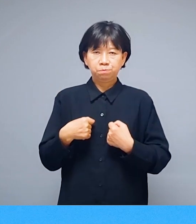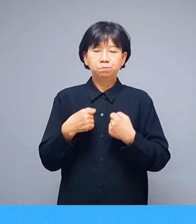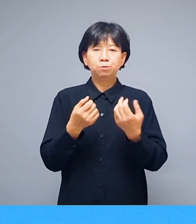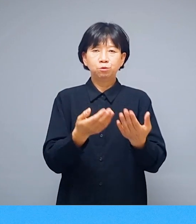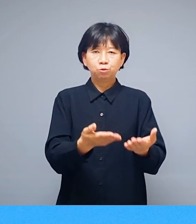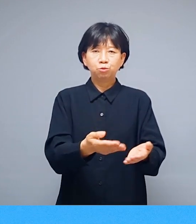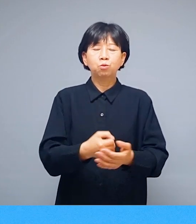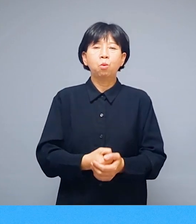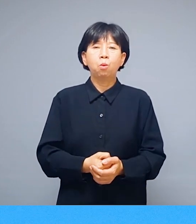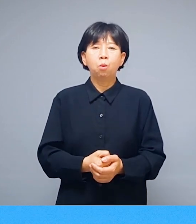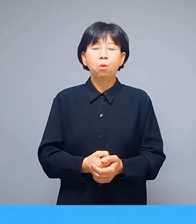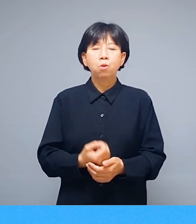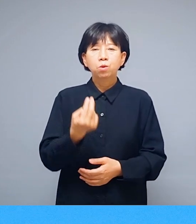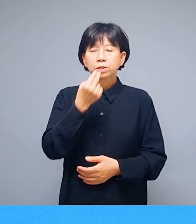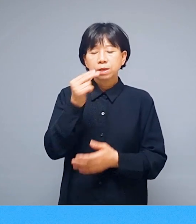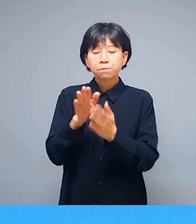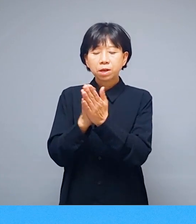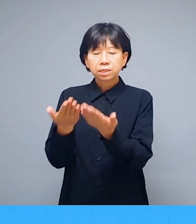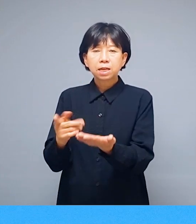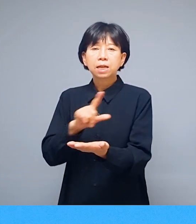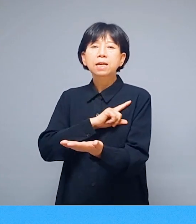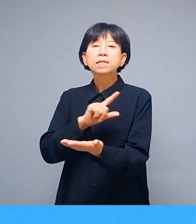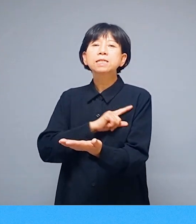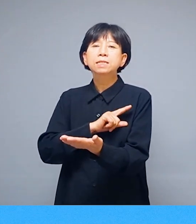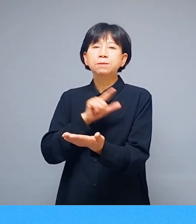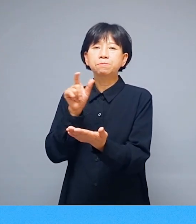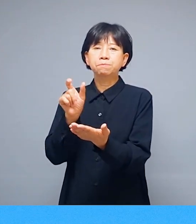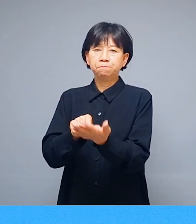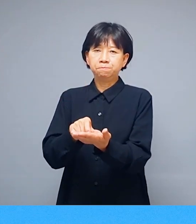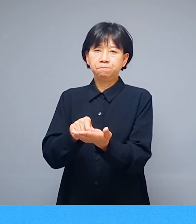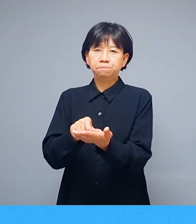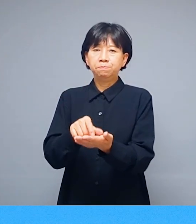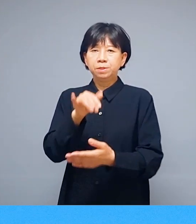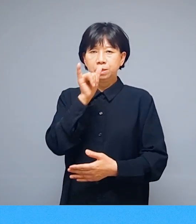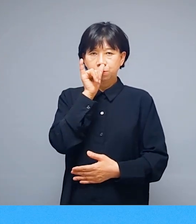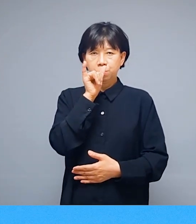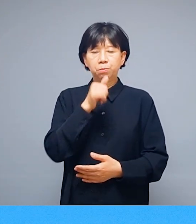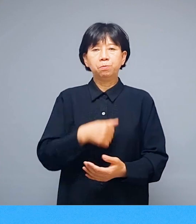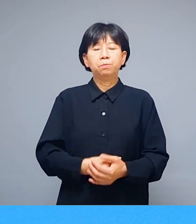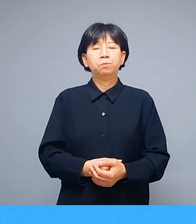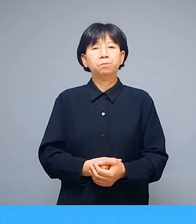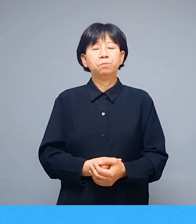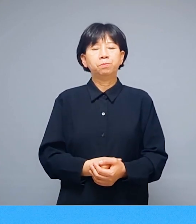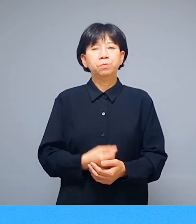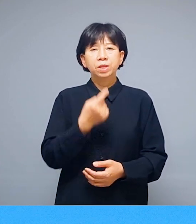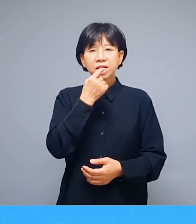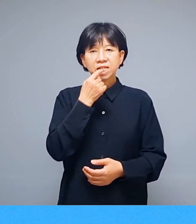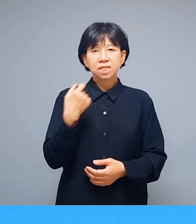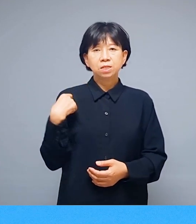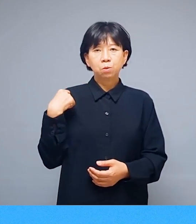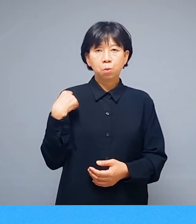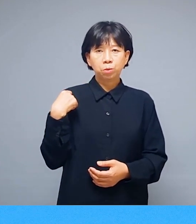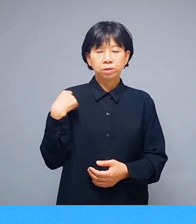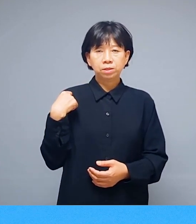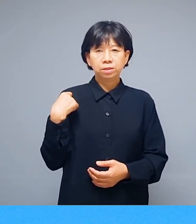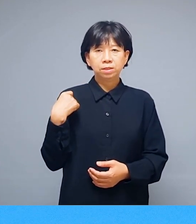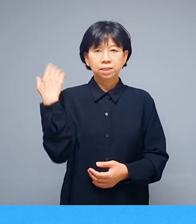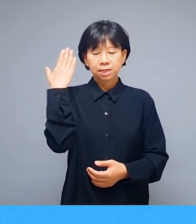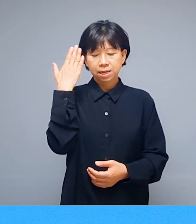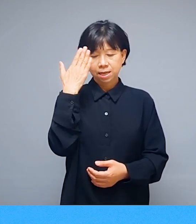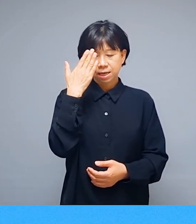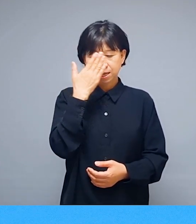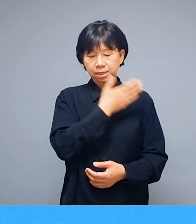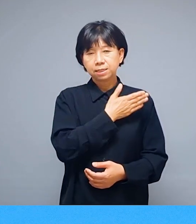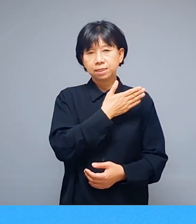그 이름은 생명책에서 결코 지워지지 않을 것이라고 말씀합니다. 여기서 흰옷은요, 아시는 것처럼